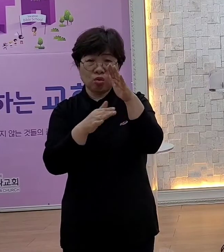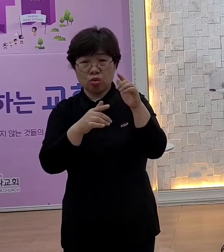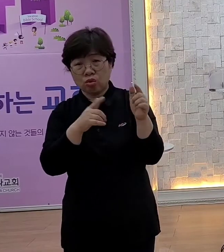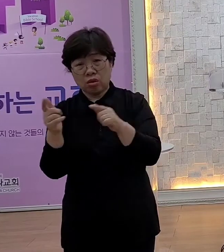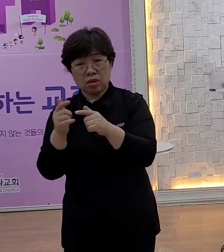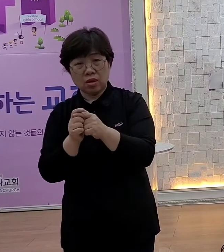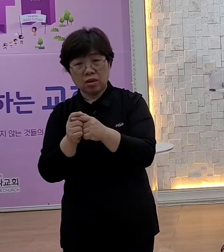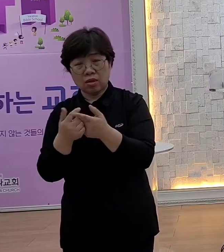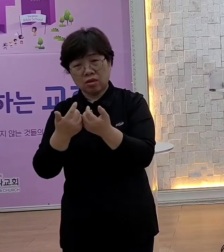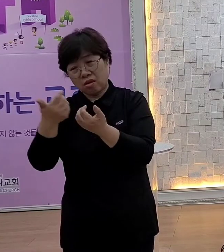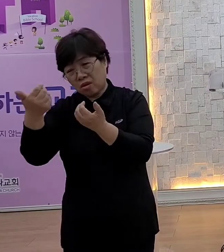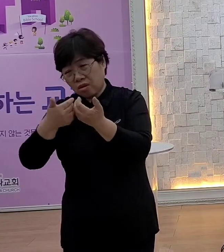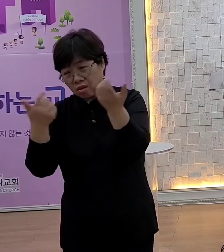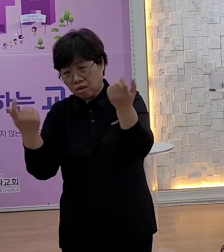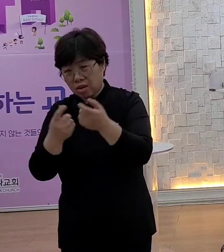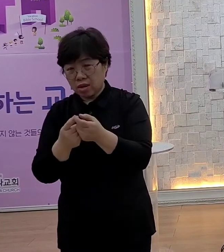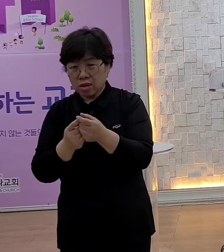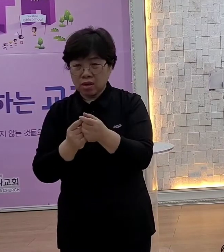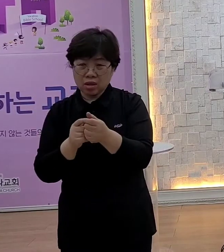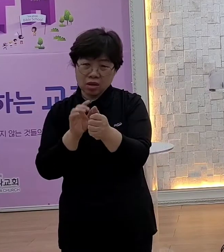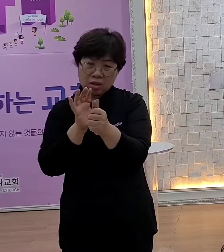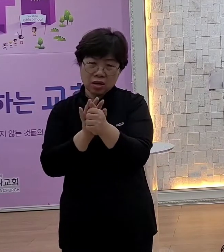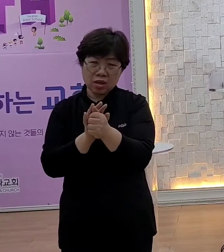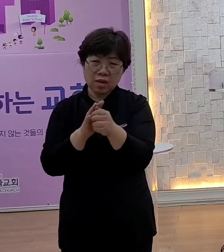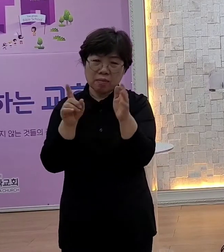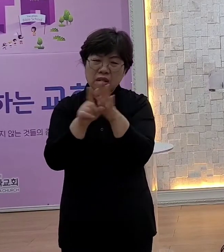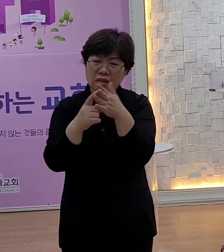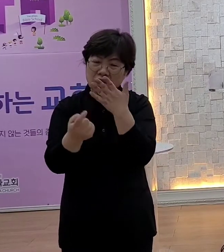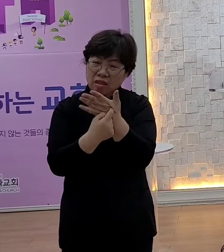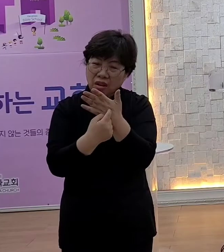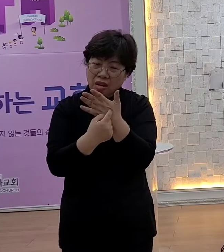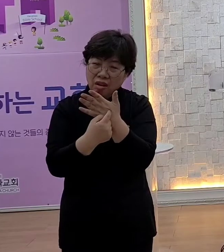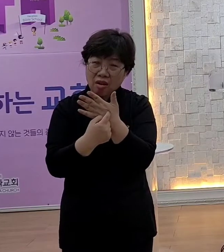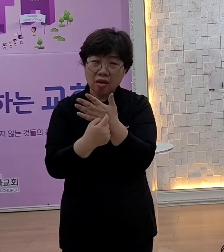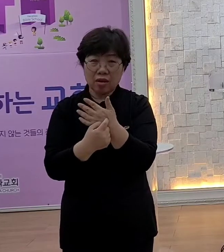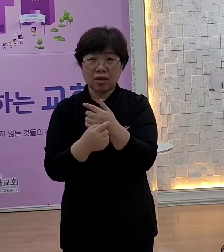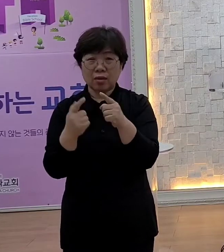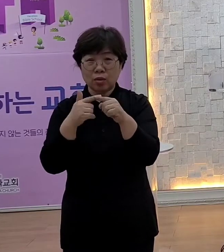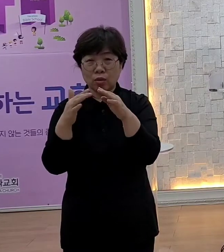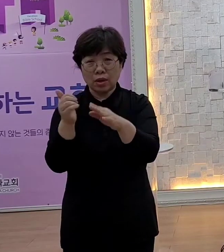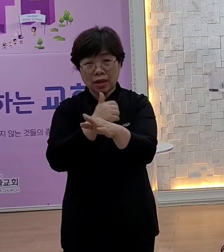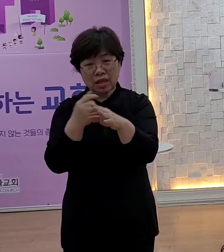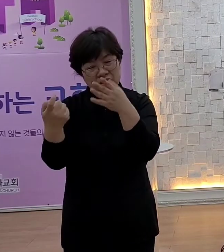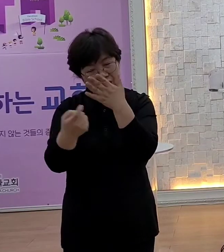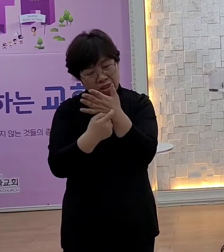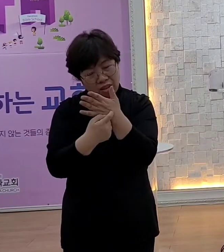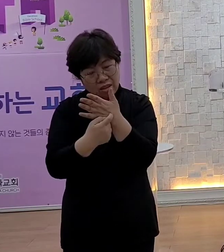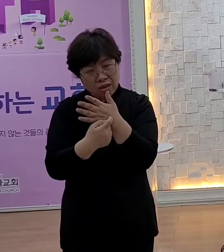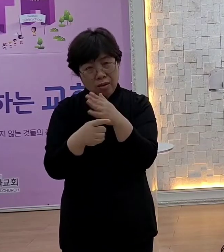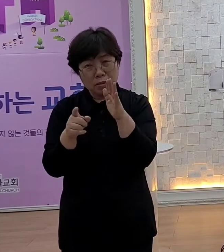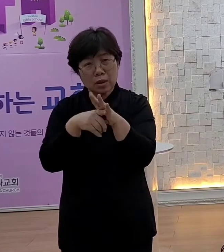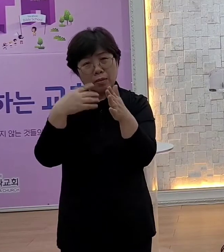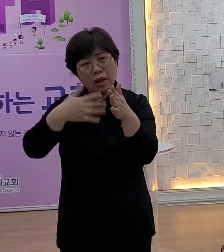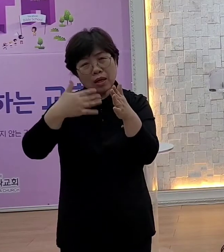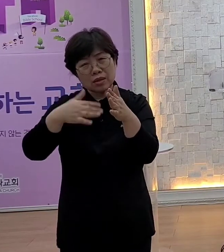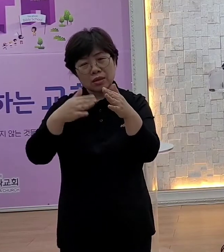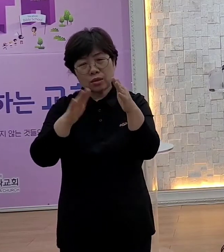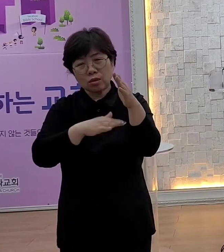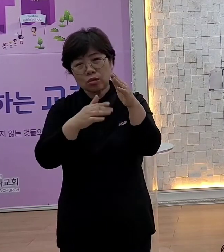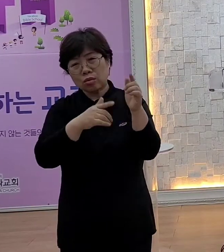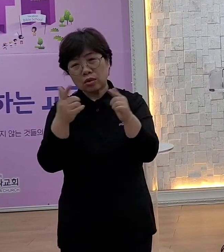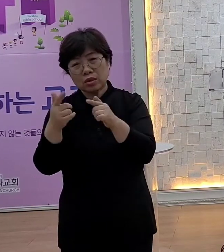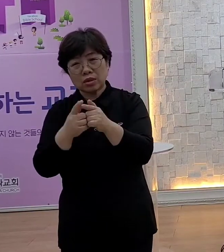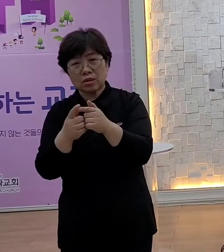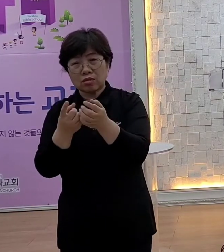신자들 그냥 뭐 도와주는 것처럼 뭐 이렇게 나오던 믿음이 아닌 그런 사람들 다 떨어져